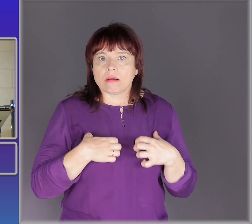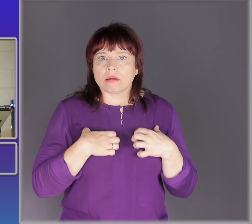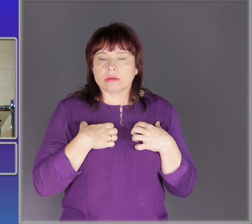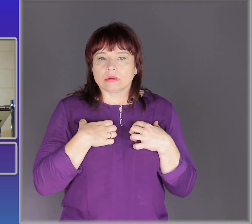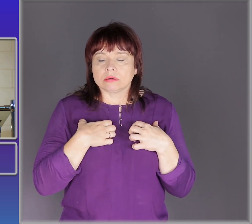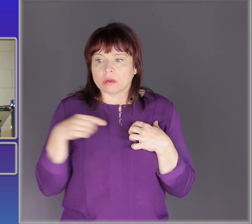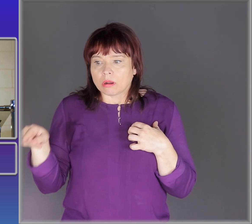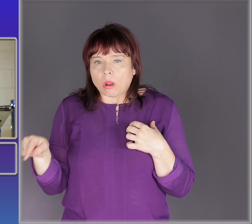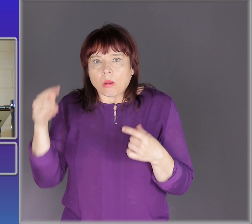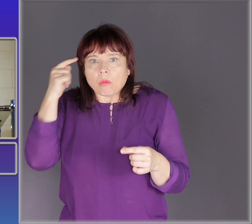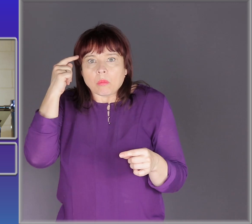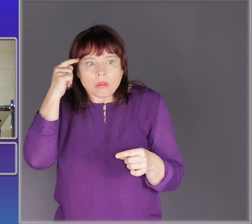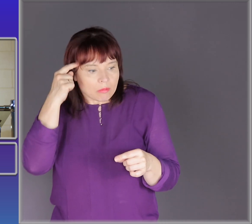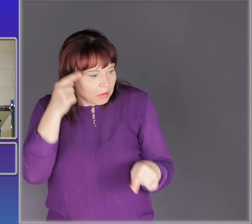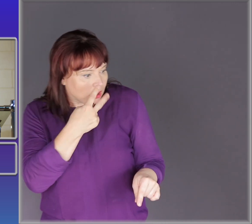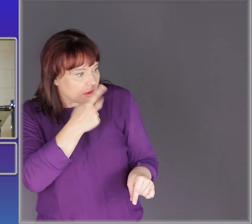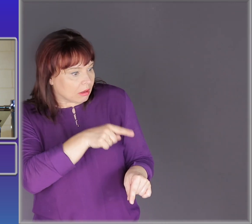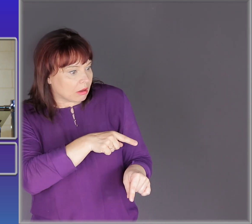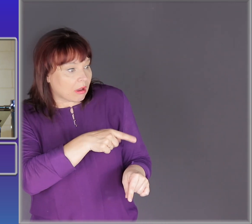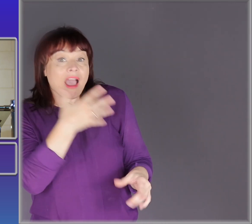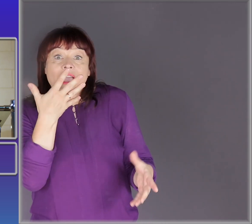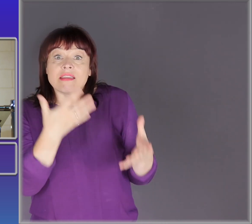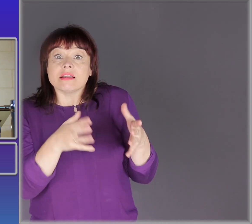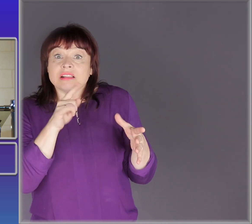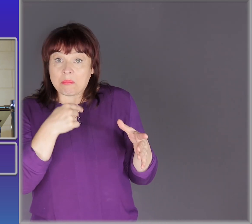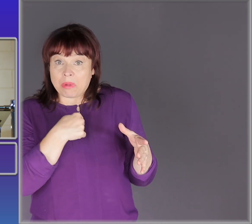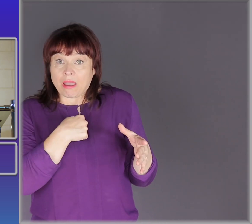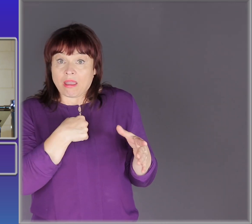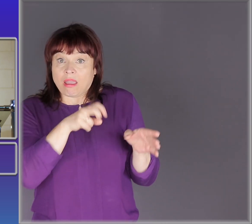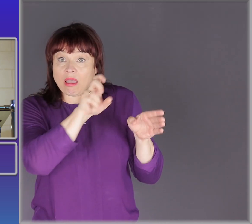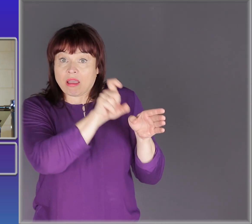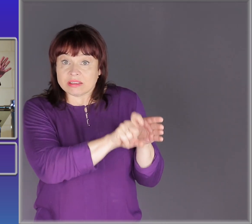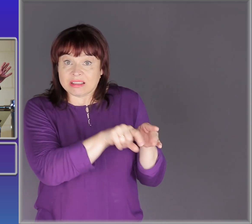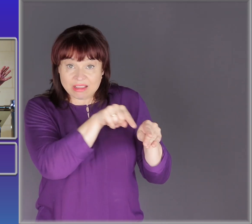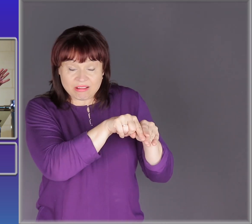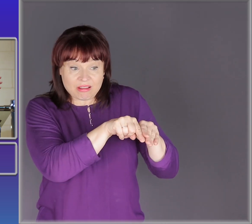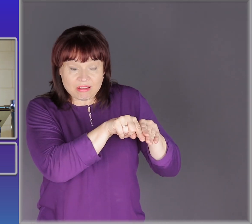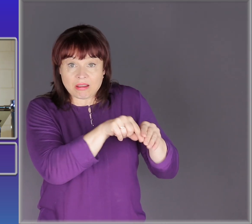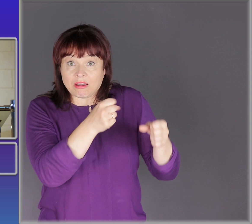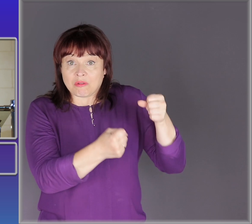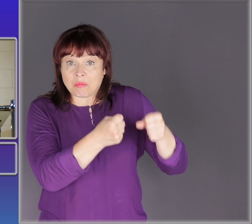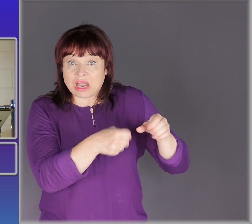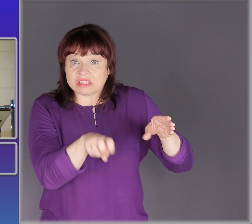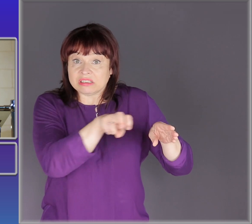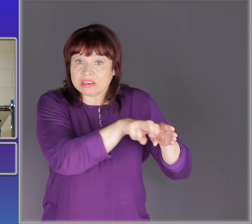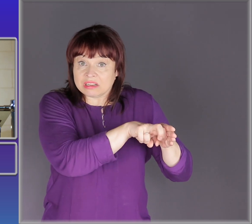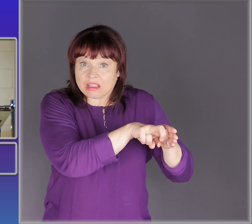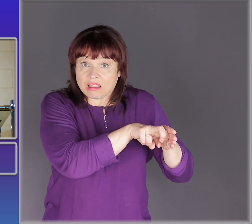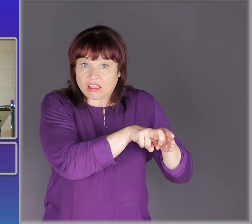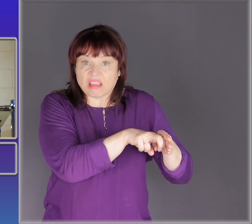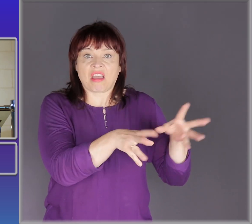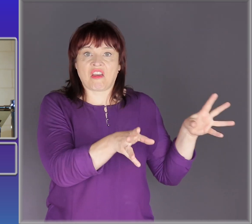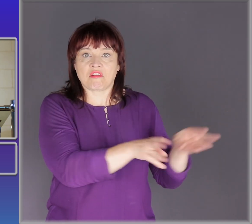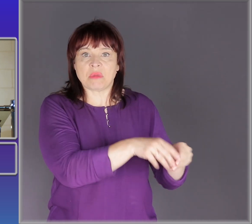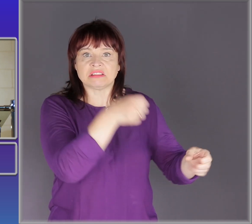там он бы погиб мгновенно но звонок раздался от одного верующего в этот самый момент